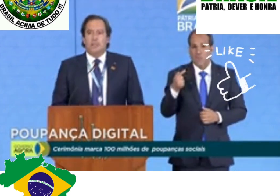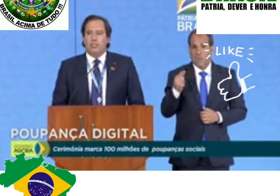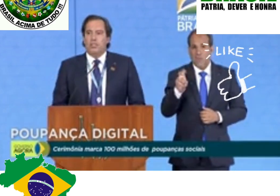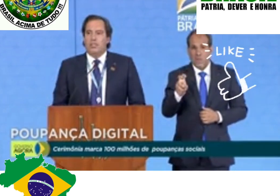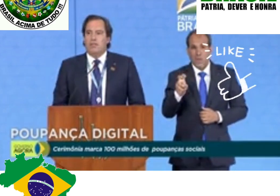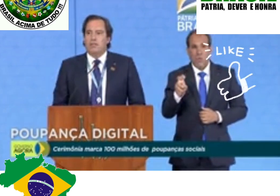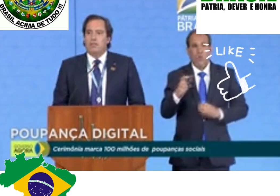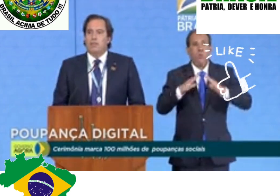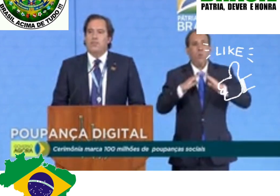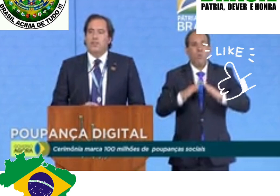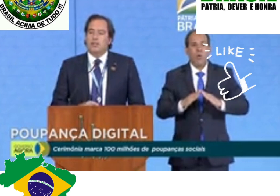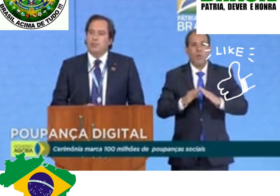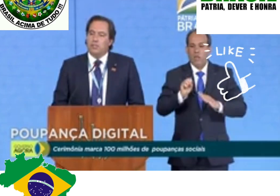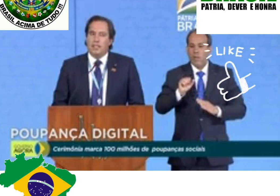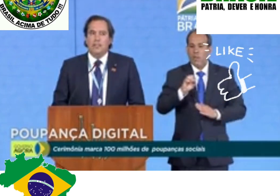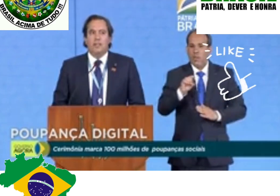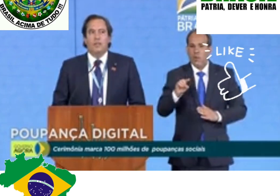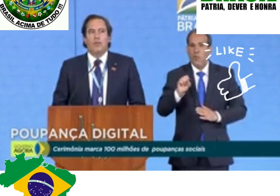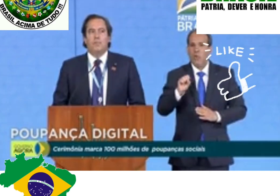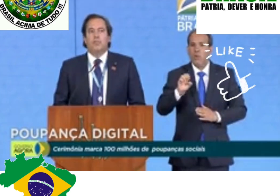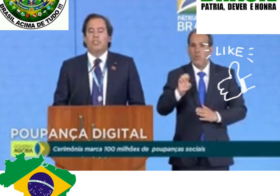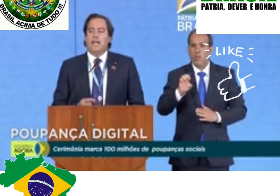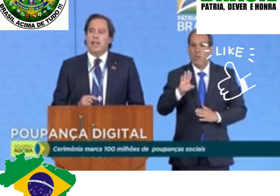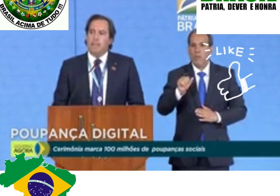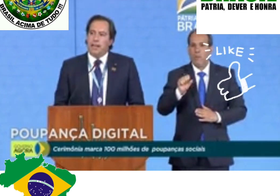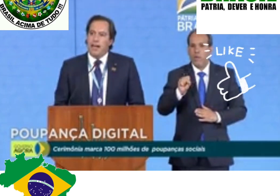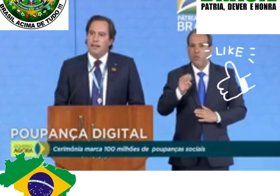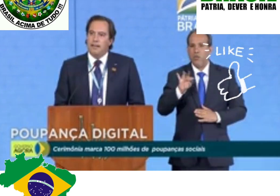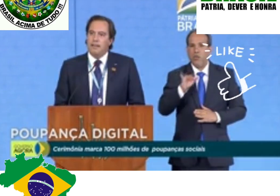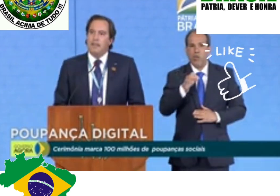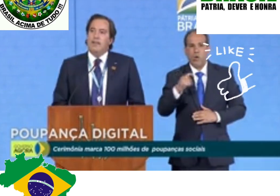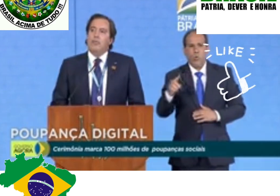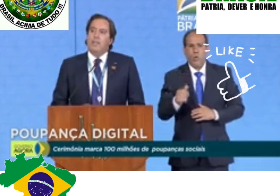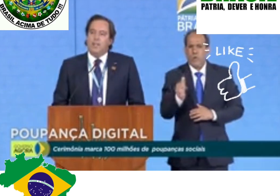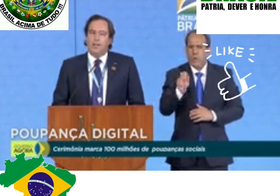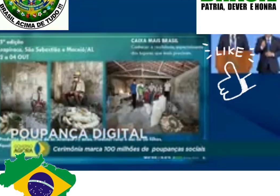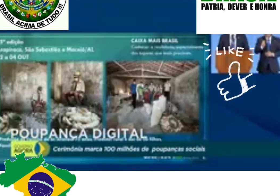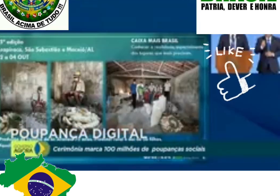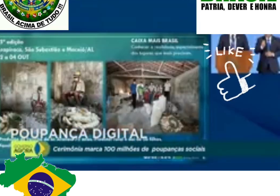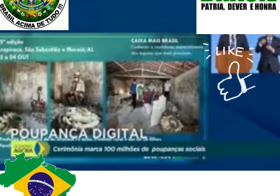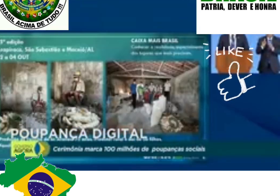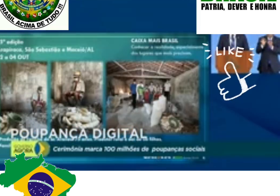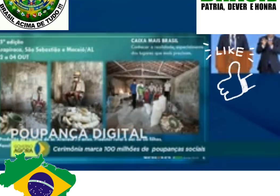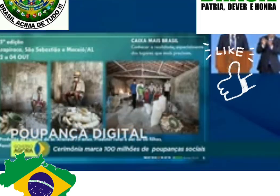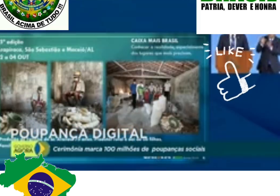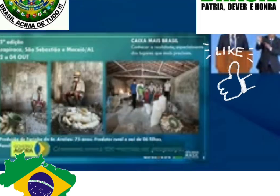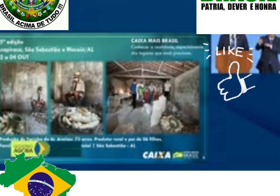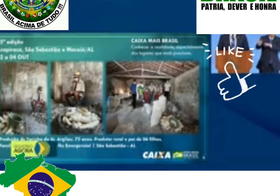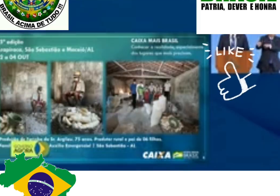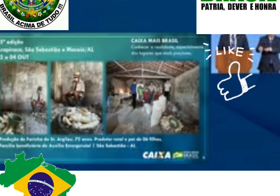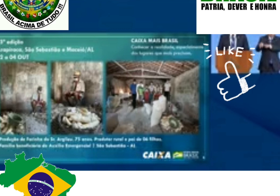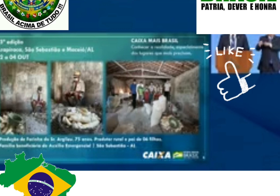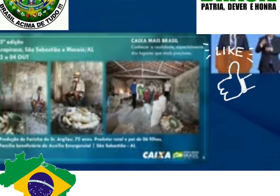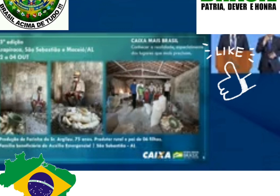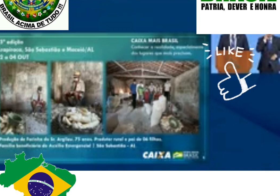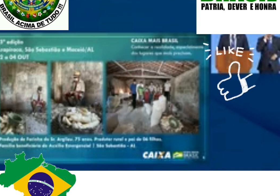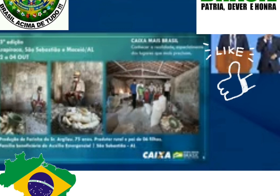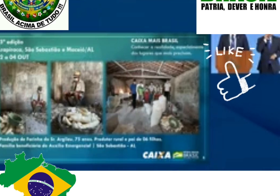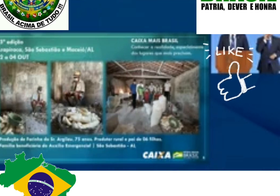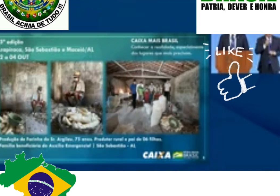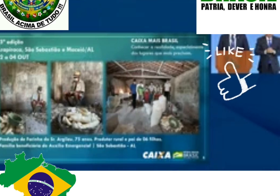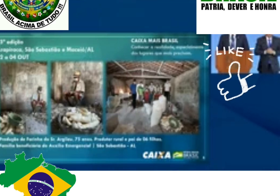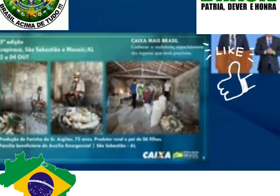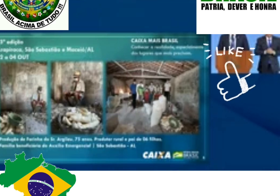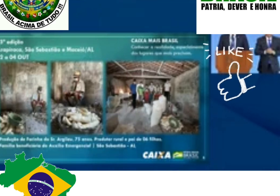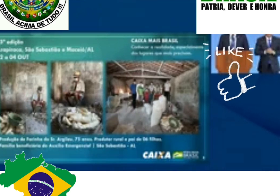São Sebastião, que fica a uns 15 quilômetros de Arapiraca, no interior de Alagoas. O senhor Argeleu, com